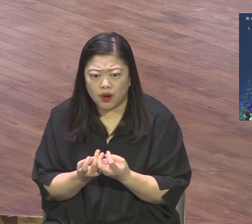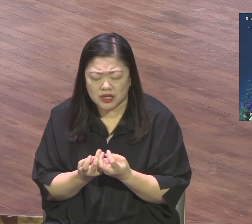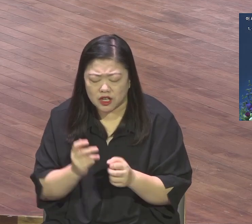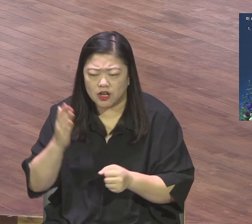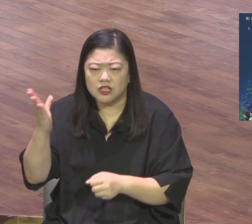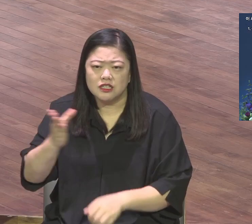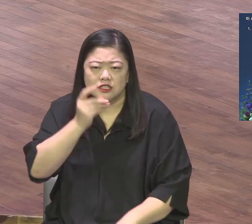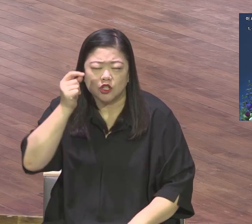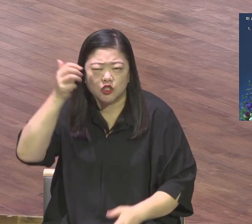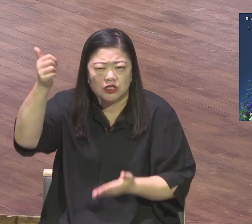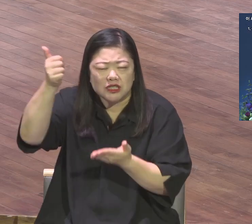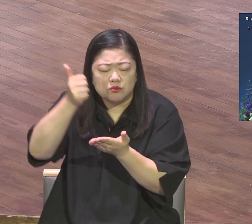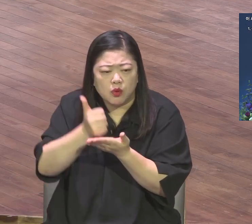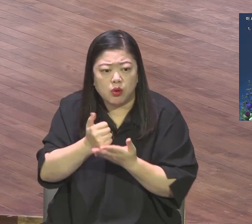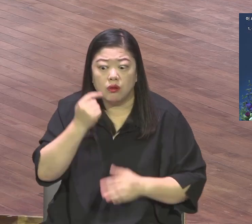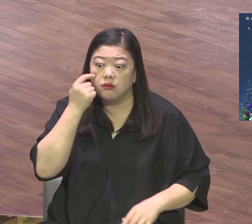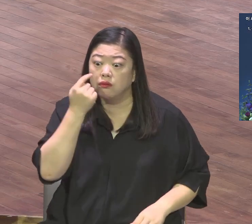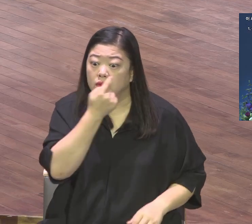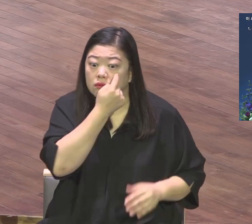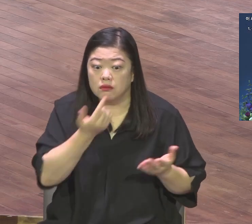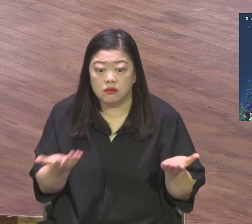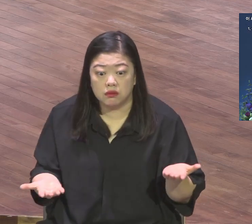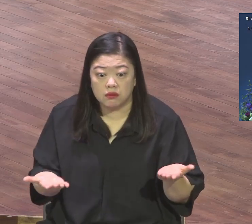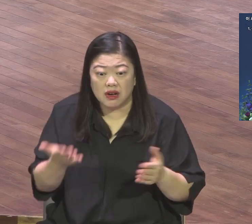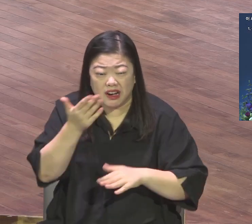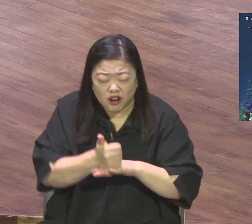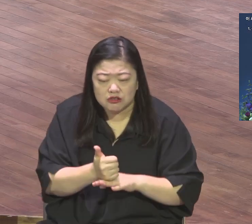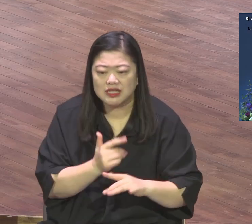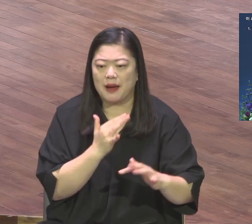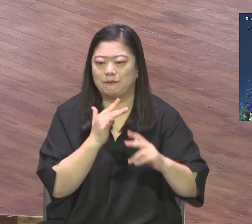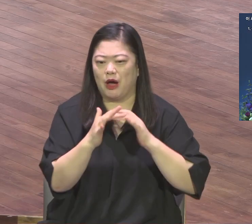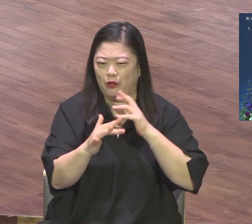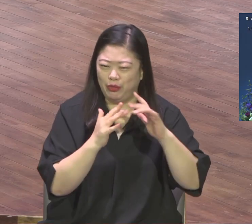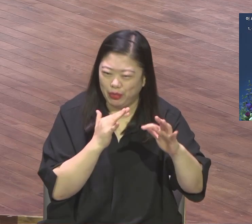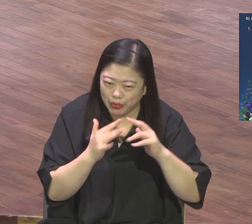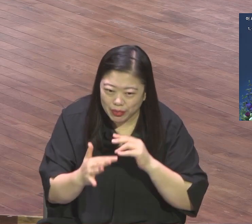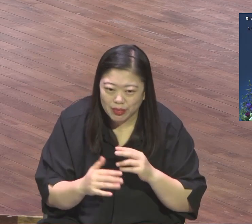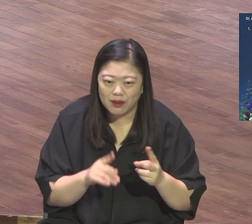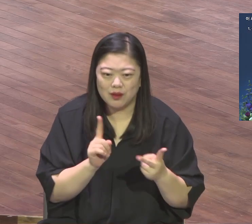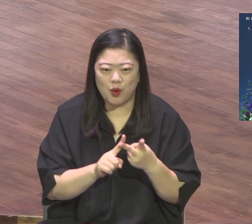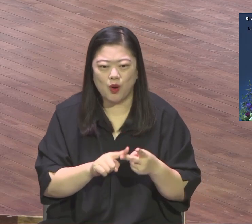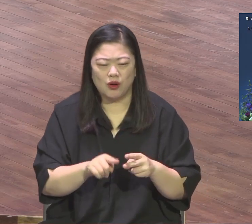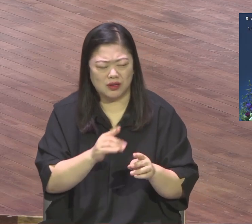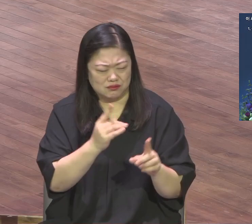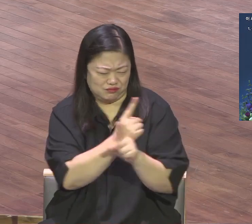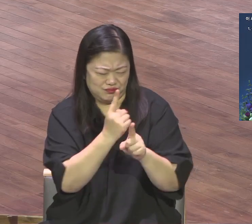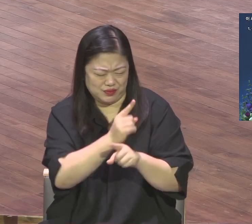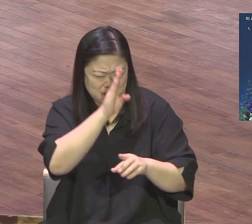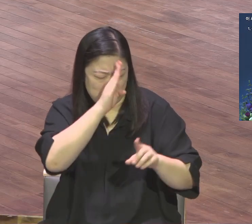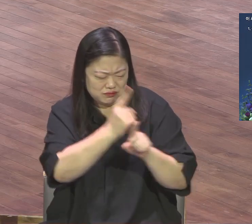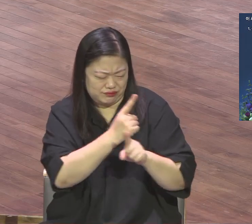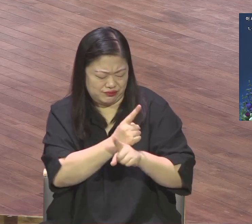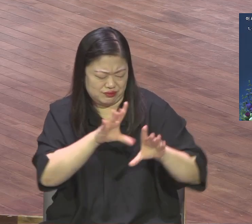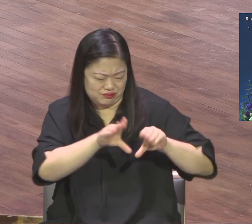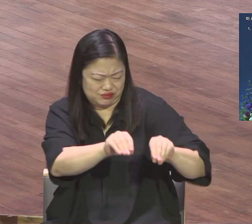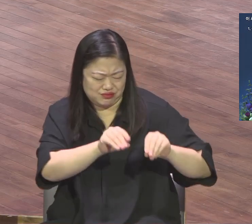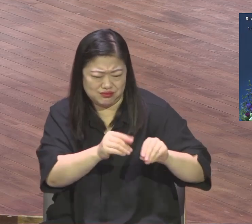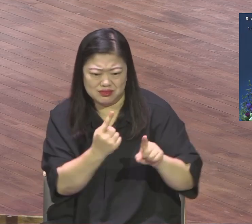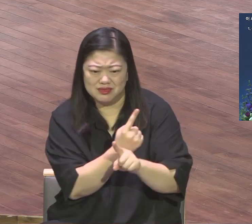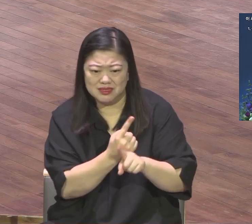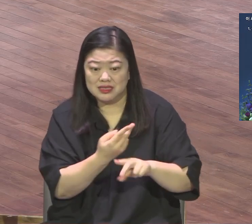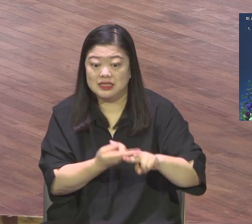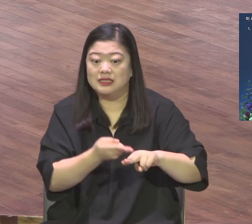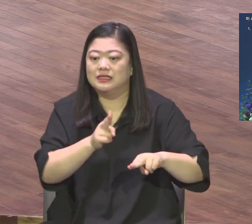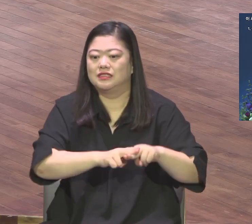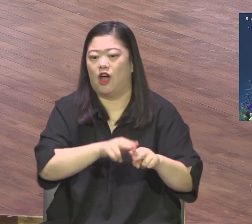지금은 하나님의 말씀이 너무 정확하기 때문에 말씀이 정확하기 때문에 꼭 무슨 방언을 해야 되고 뭐